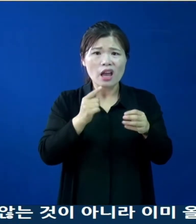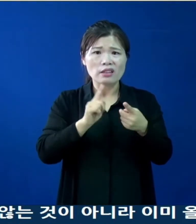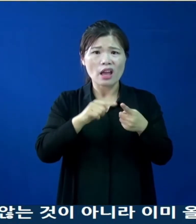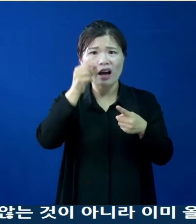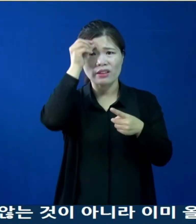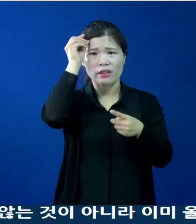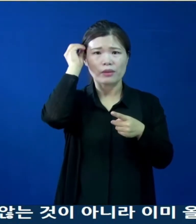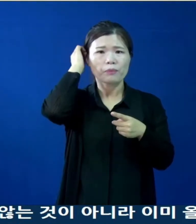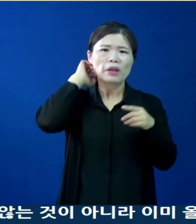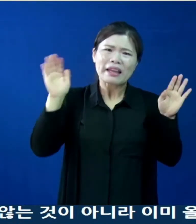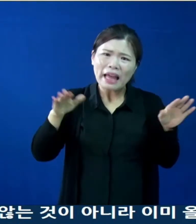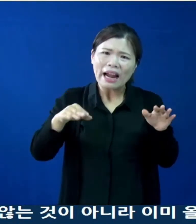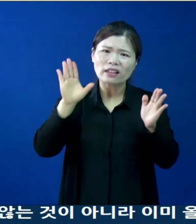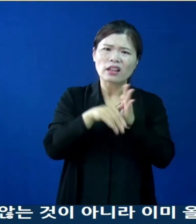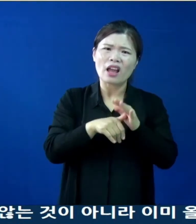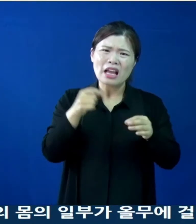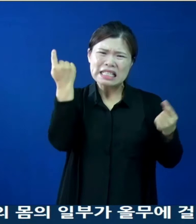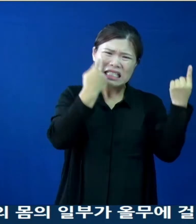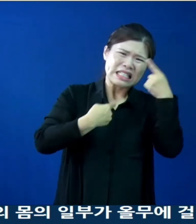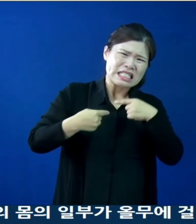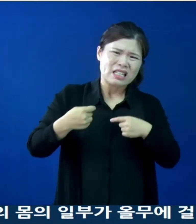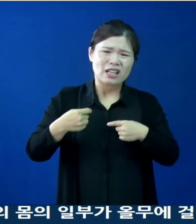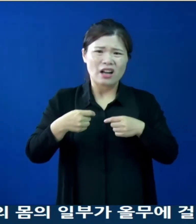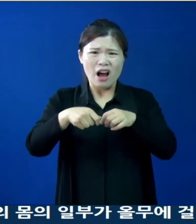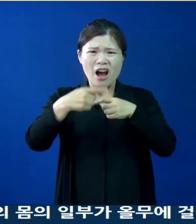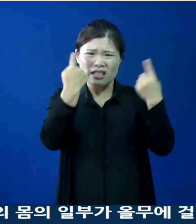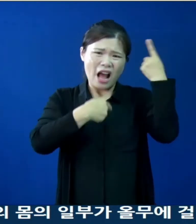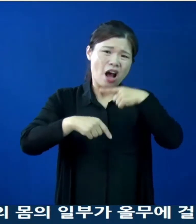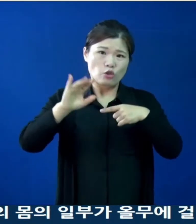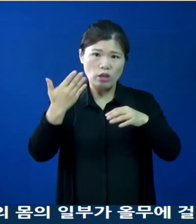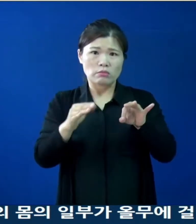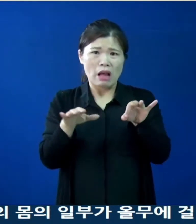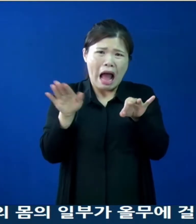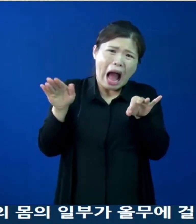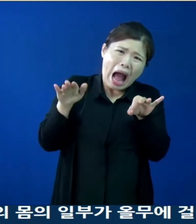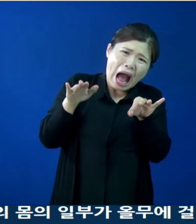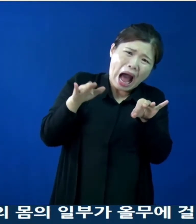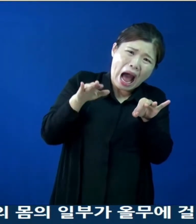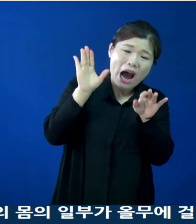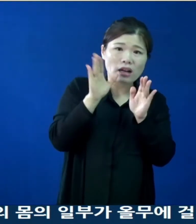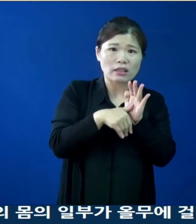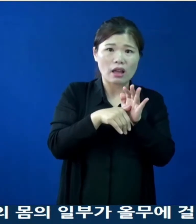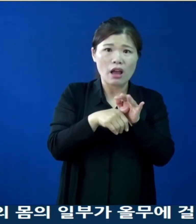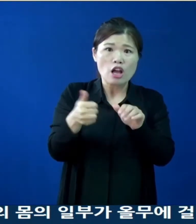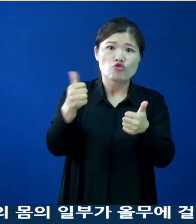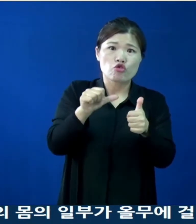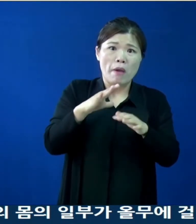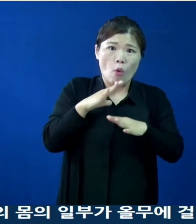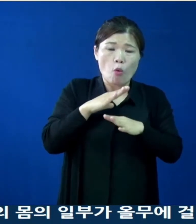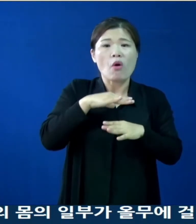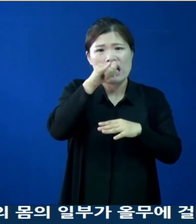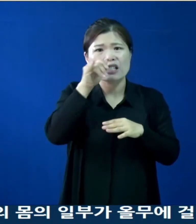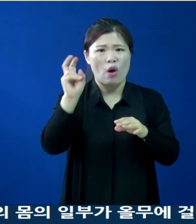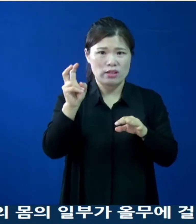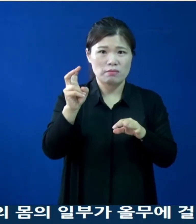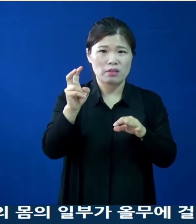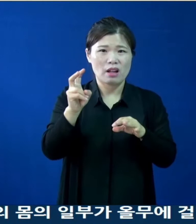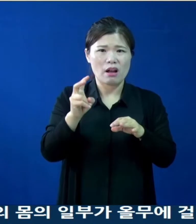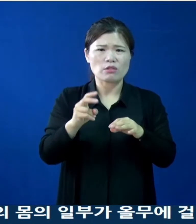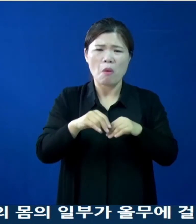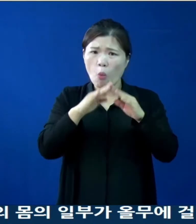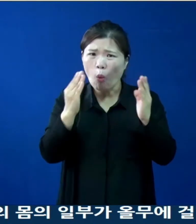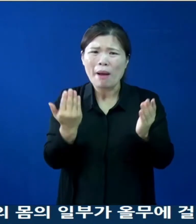같은 고통이 될 것이죠. 그 순간 새는 죽음의 공포를 느낄 겁니다. 꼼짝도 할 수 없다는 자신의